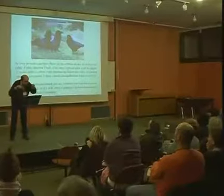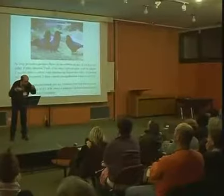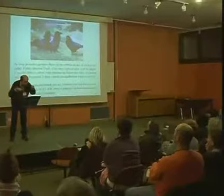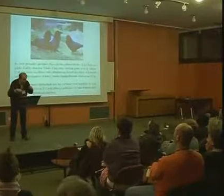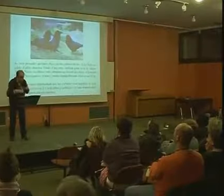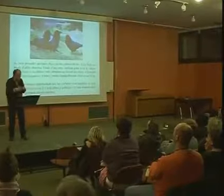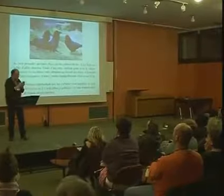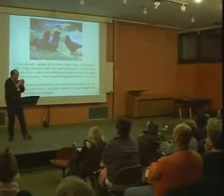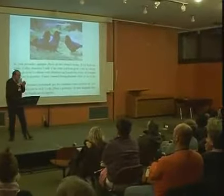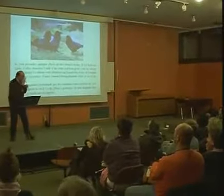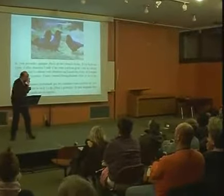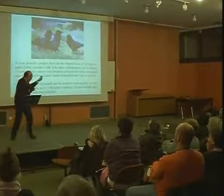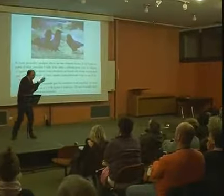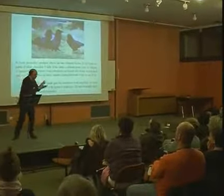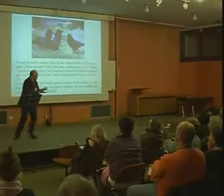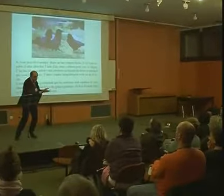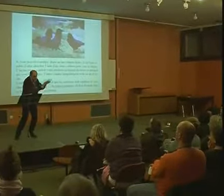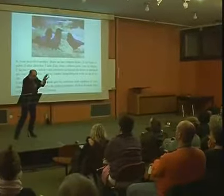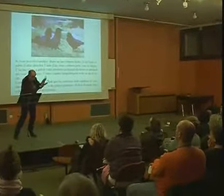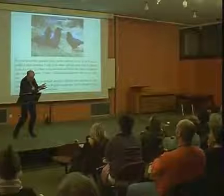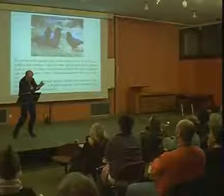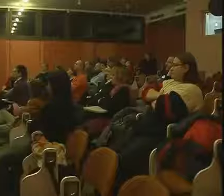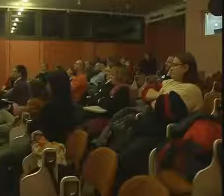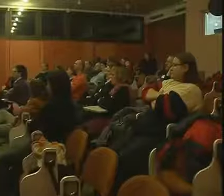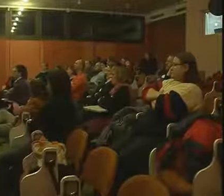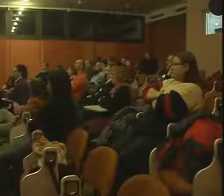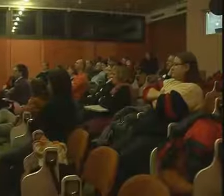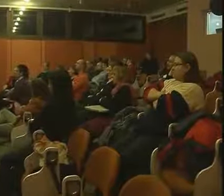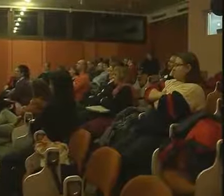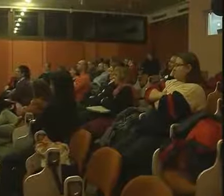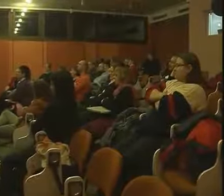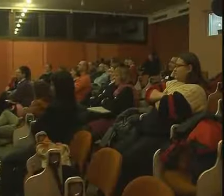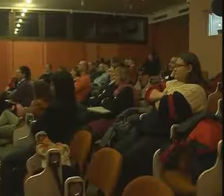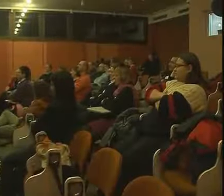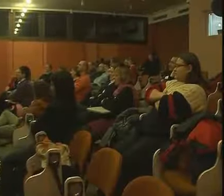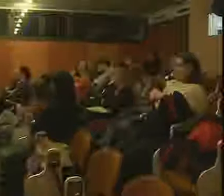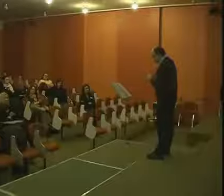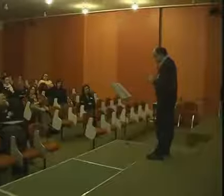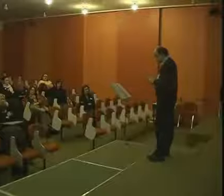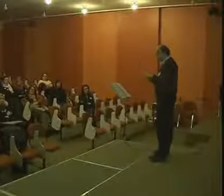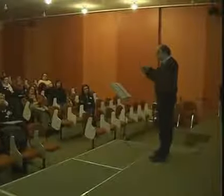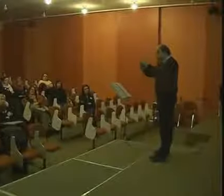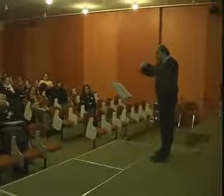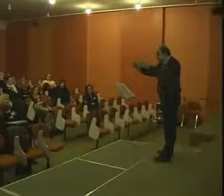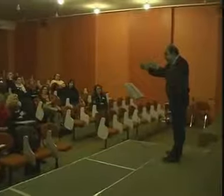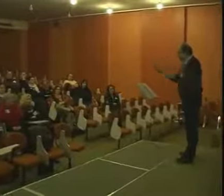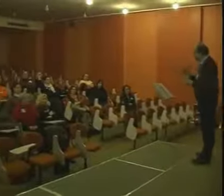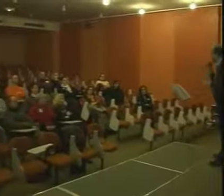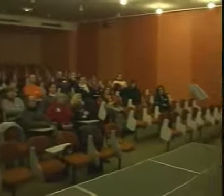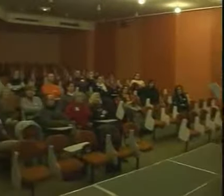membres représentent diverses sensibilités et compétences et sont tous engagés dans le travail de traduction. Le projet, qui a démarré